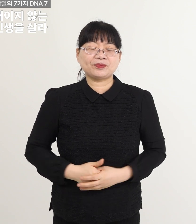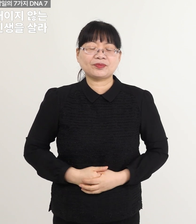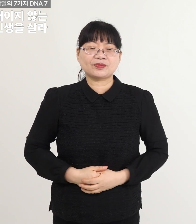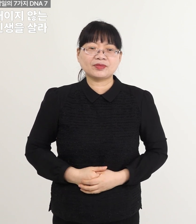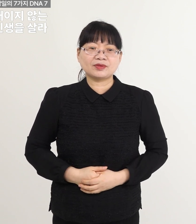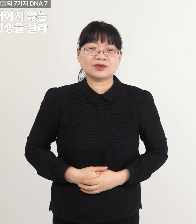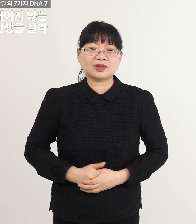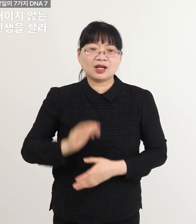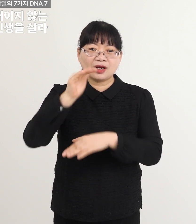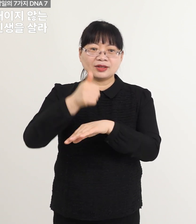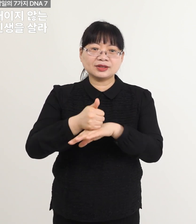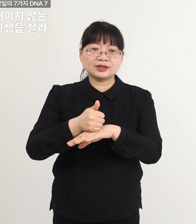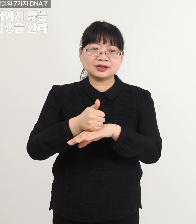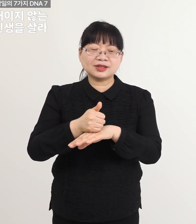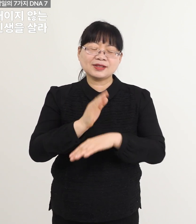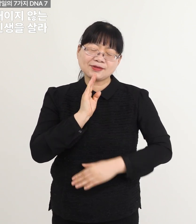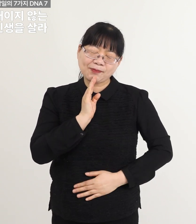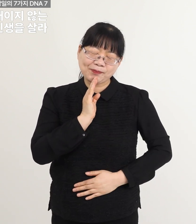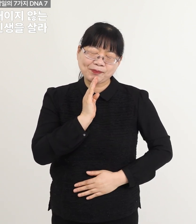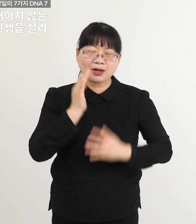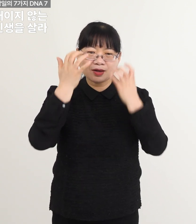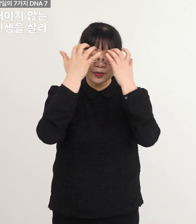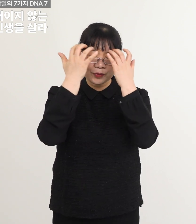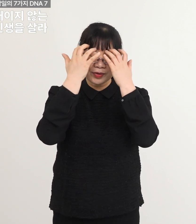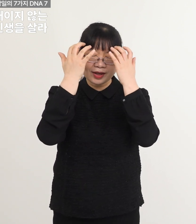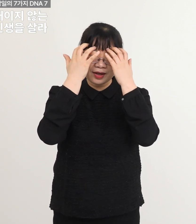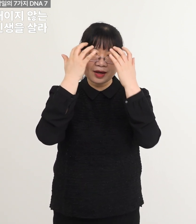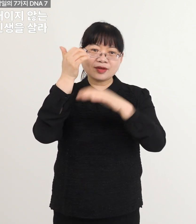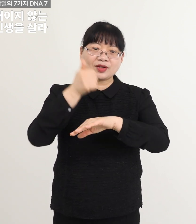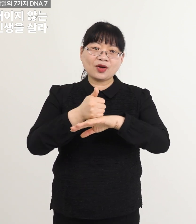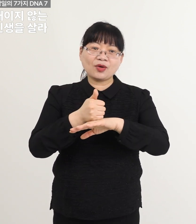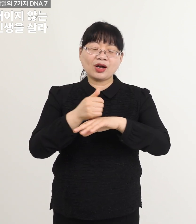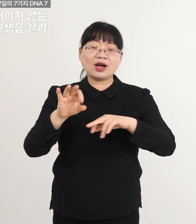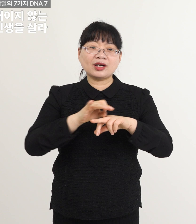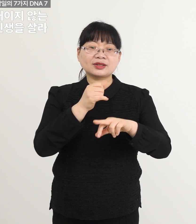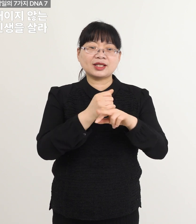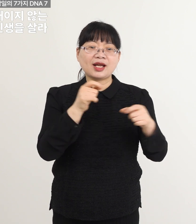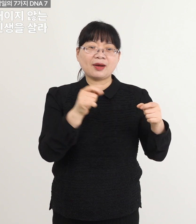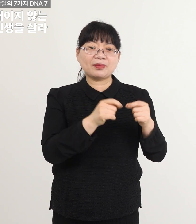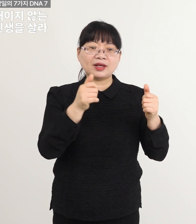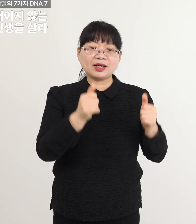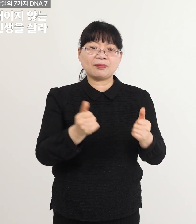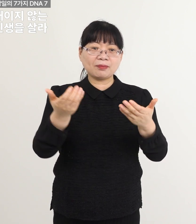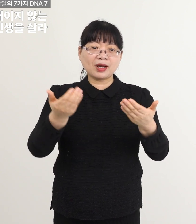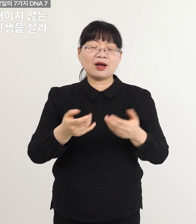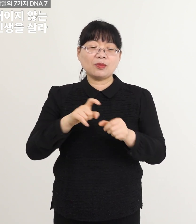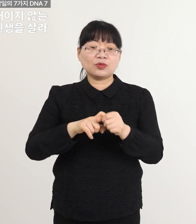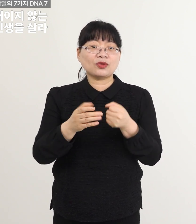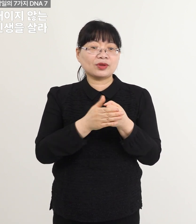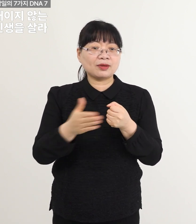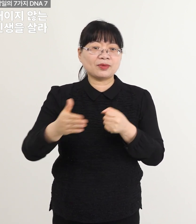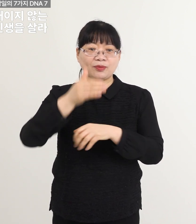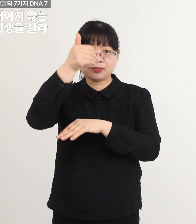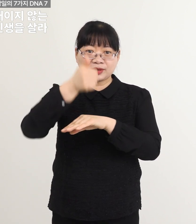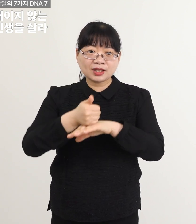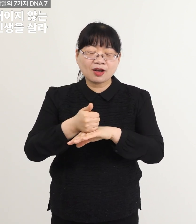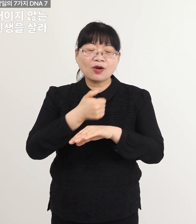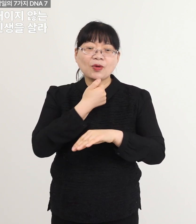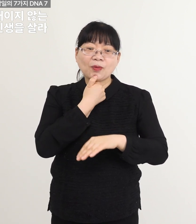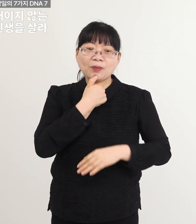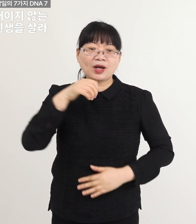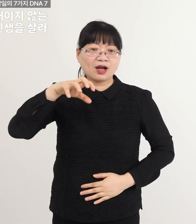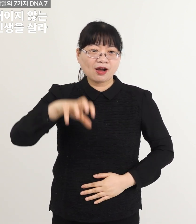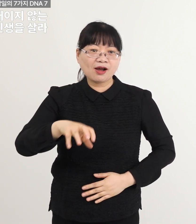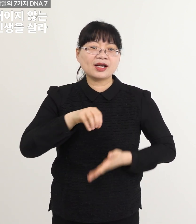그리고 이제 드디어 그는 천신만고 끝에 황제 앞에 재판을 받기 위해서 드디어